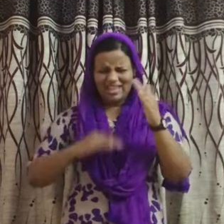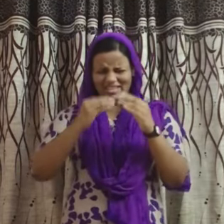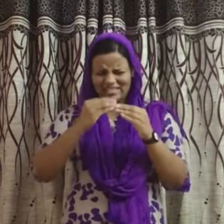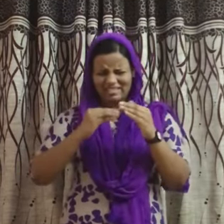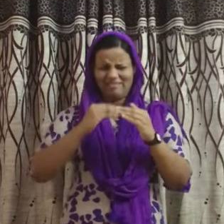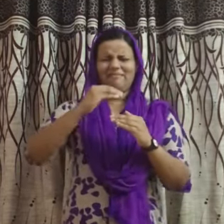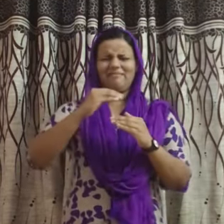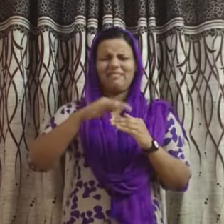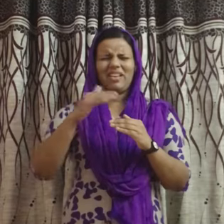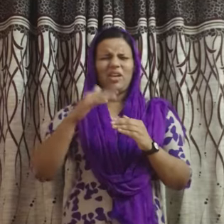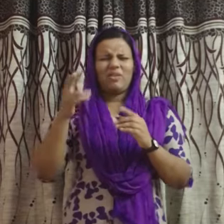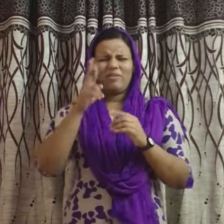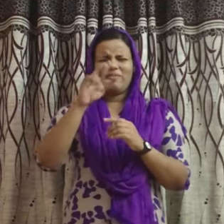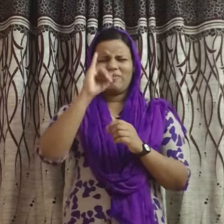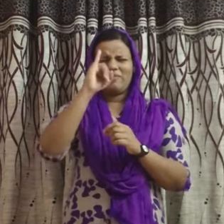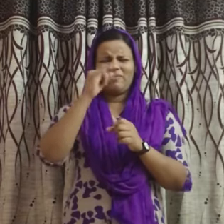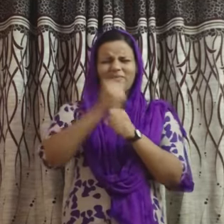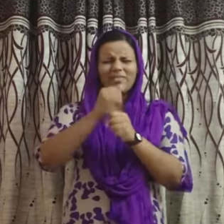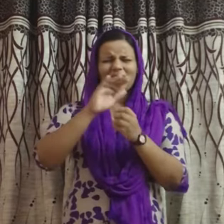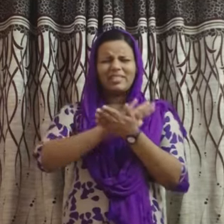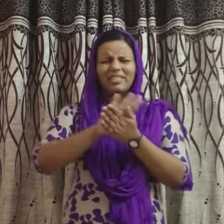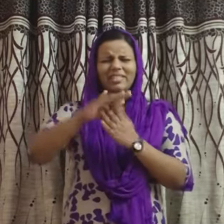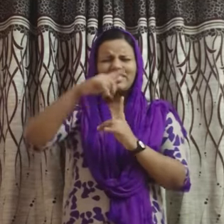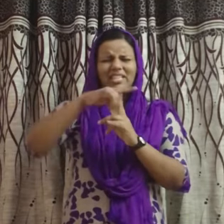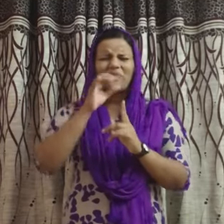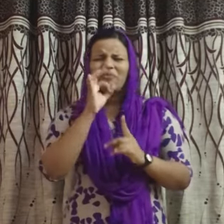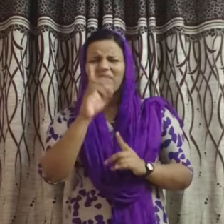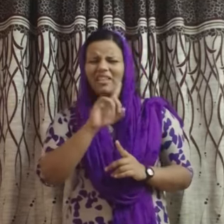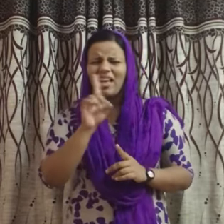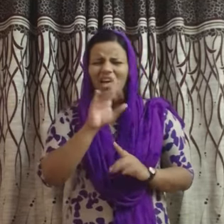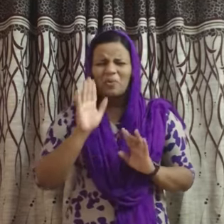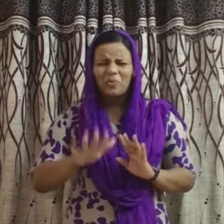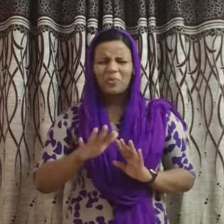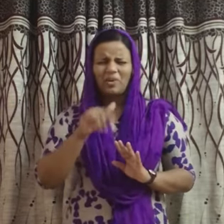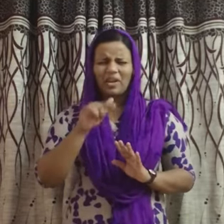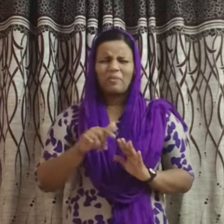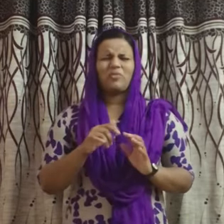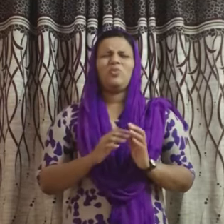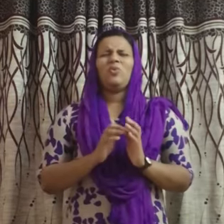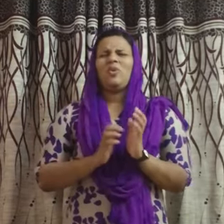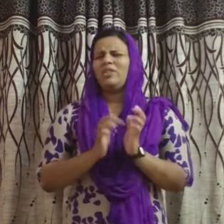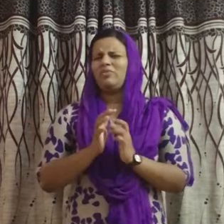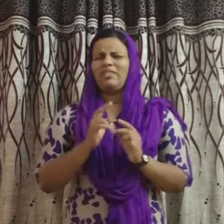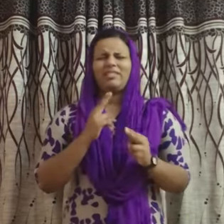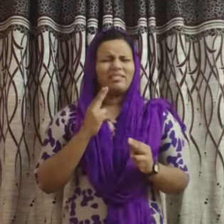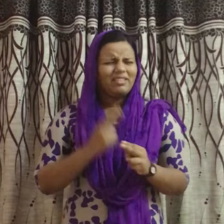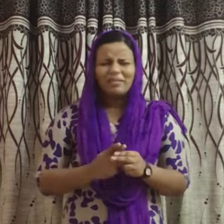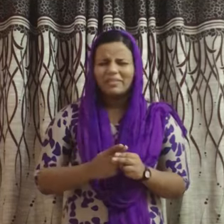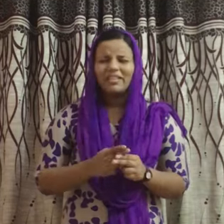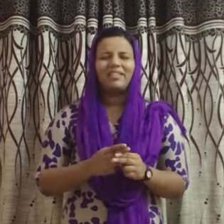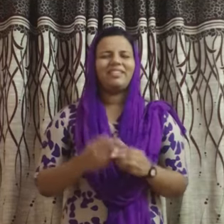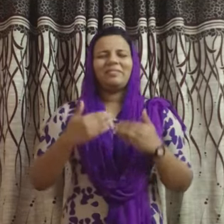മുകളിൽ, അമേൻ, വലത്ത സൈഡിൽ മാംസപേശിയോട് ചേർന്ന് വേദന അനുഭവപ്പെടുന്നവർക്ക് വേണ്ടി പ്രാർത്ഥിക്കുന്നു. കർത്താവ്, യേശു ക്രിസ്തുവിൻ്റെ നാമത്തിൽ